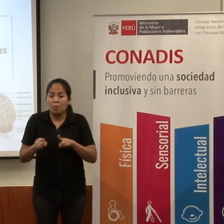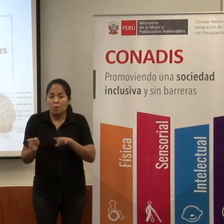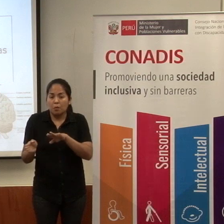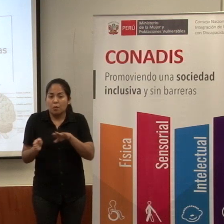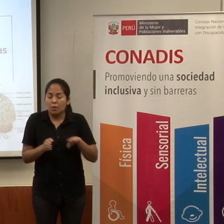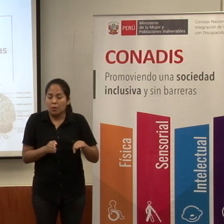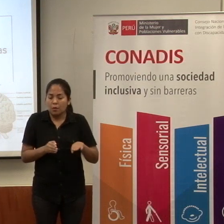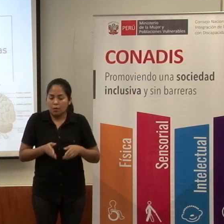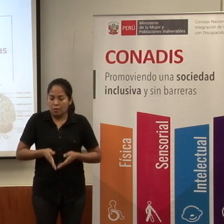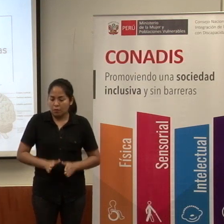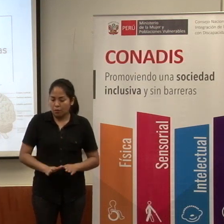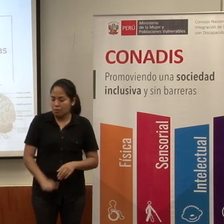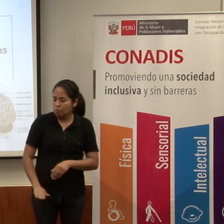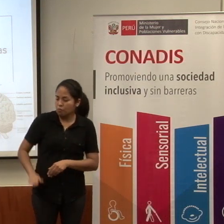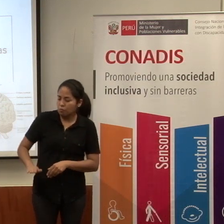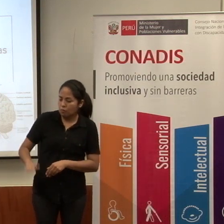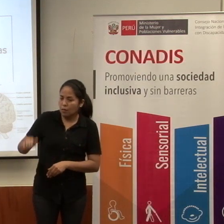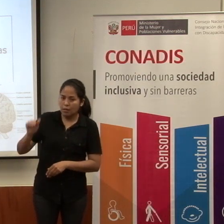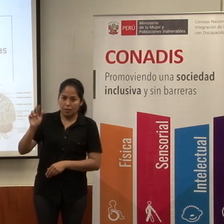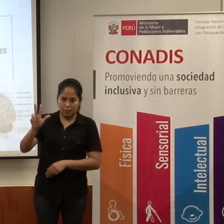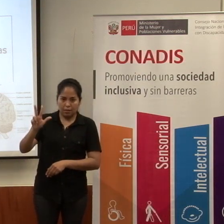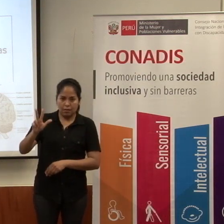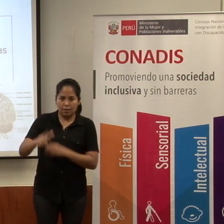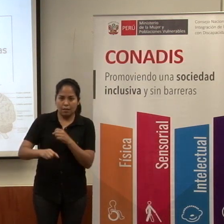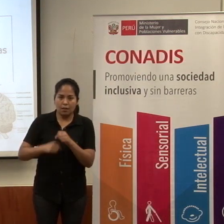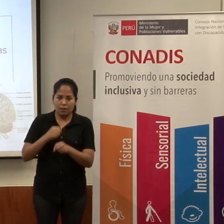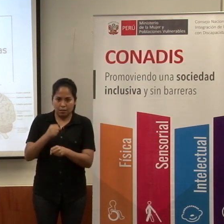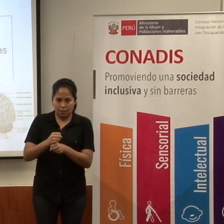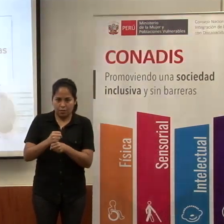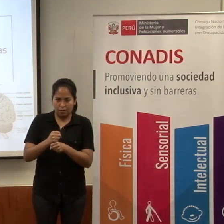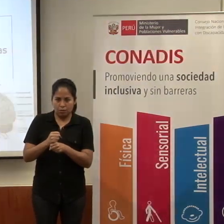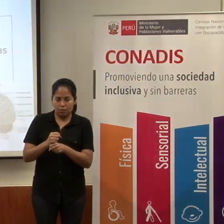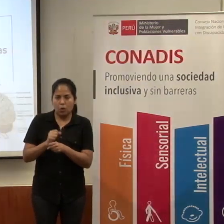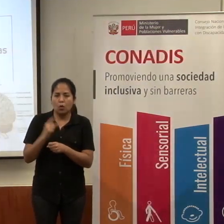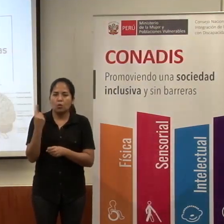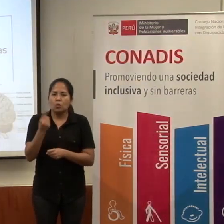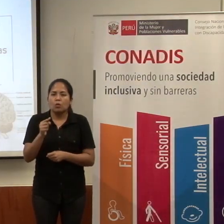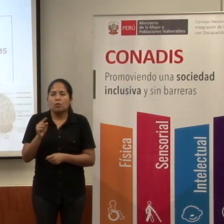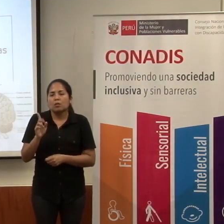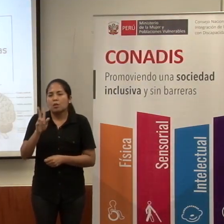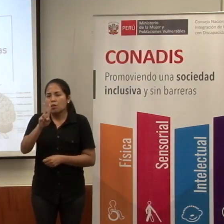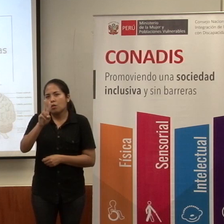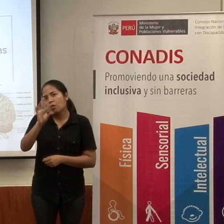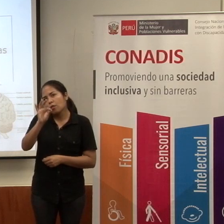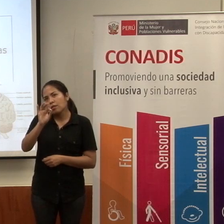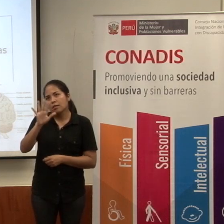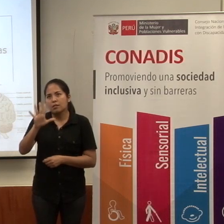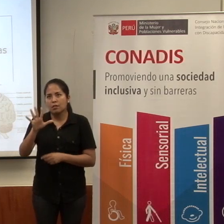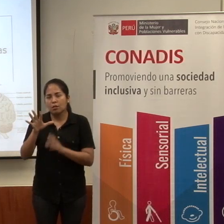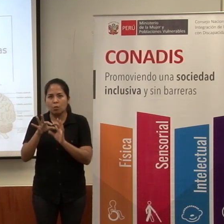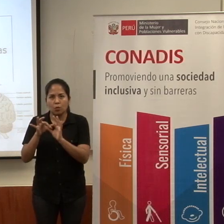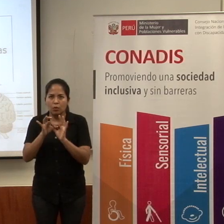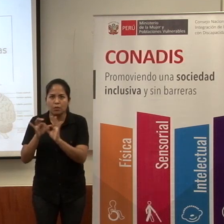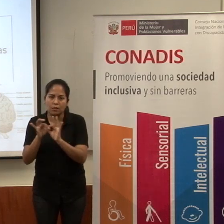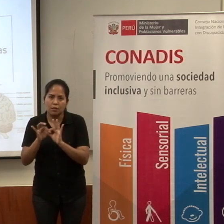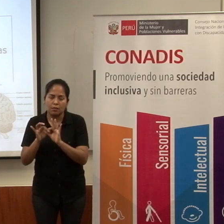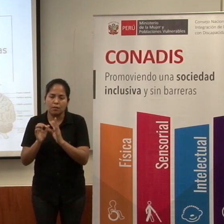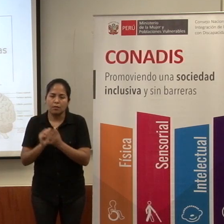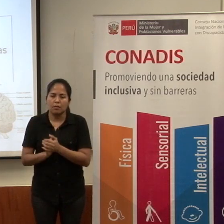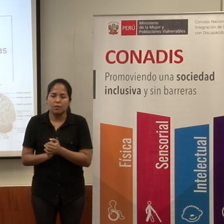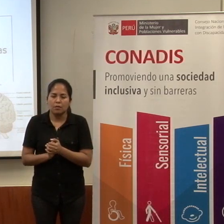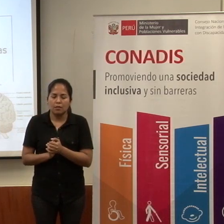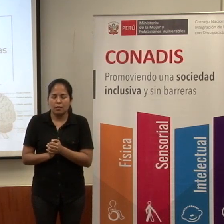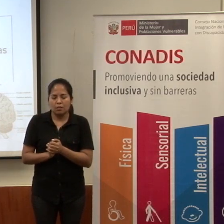3 años, el 95% de las neuronas están unidas. ¿Y qué son esas uniones? Son